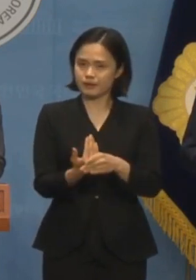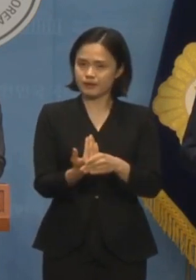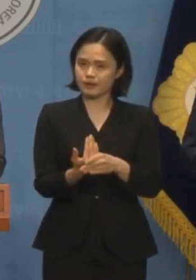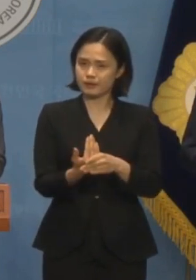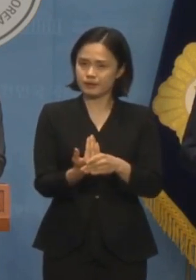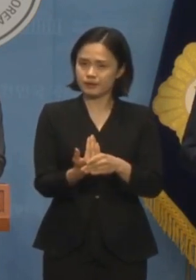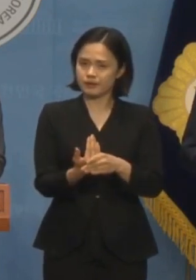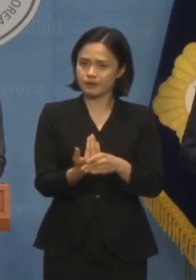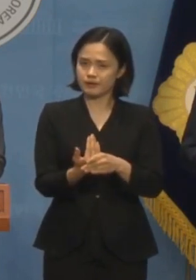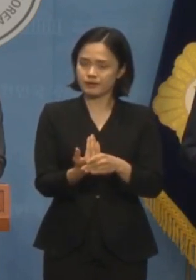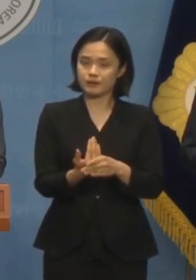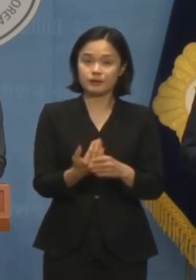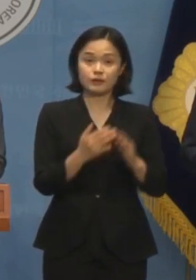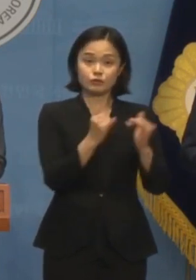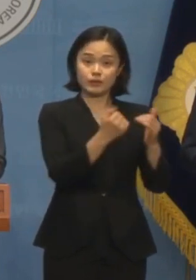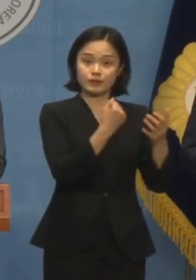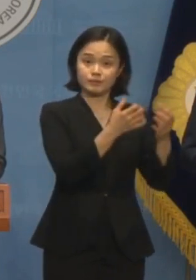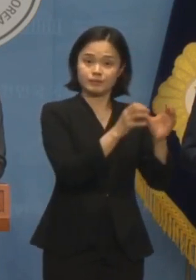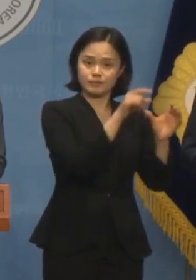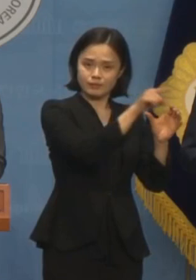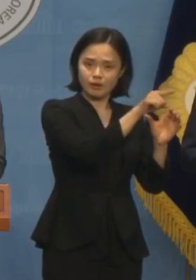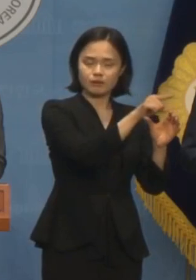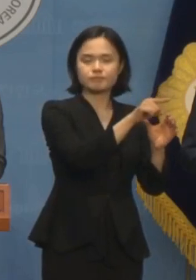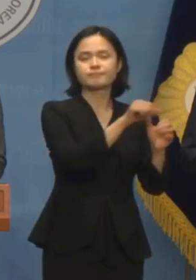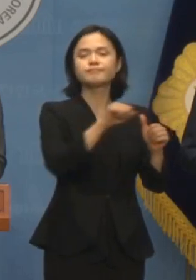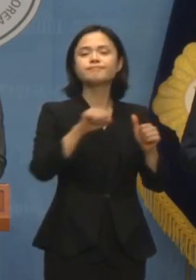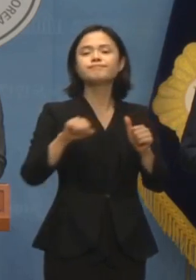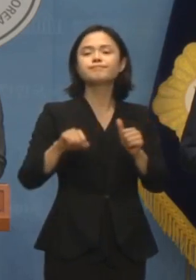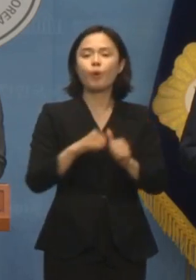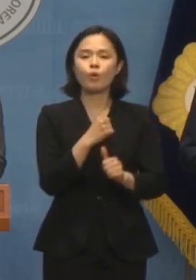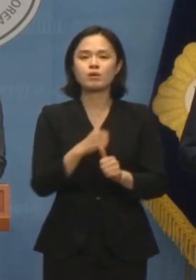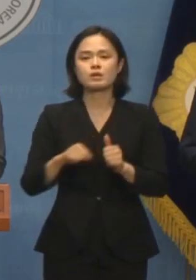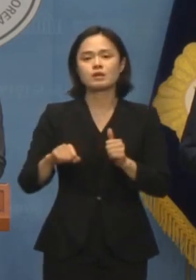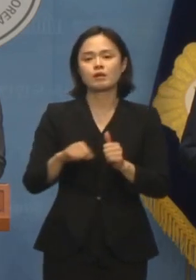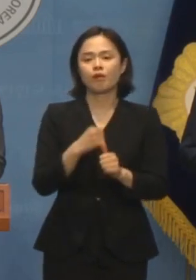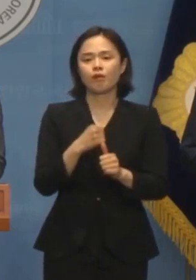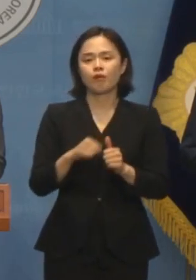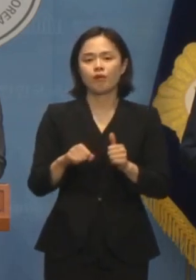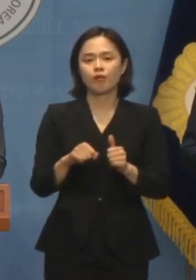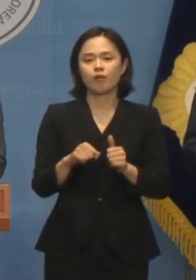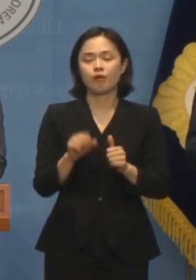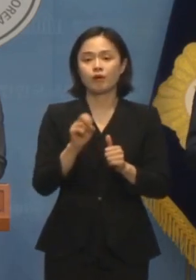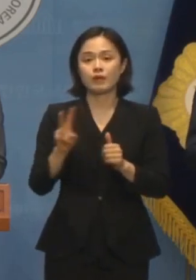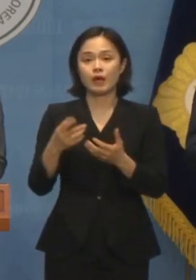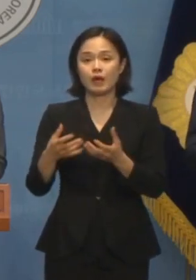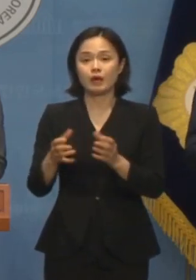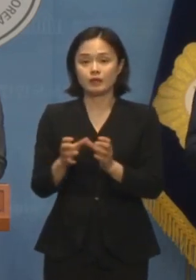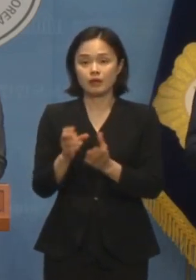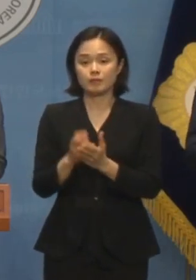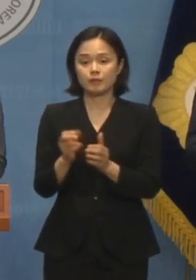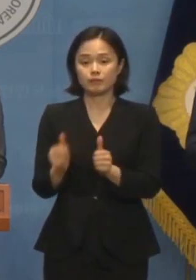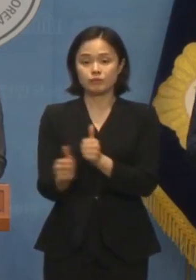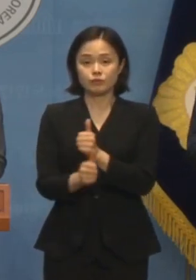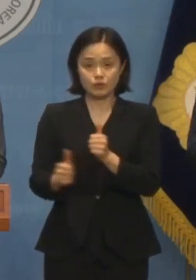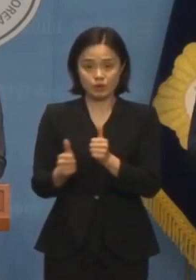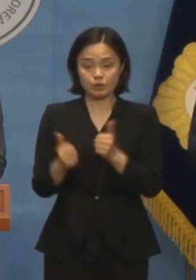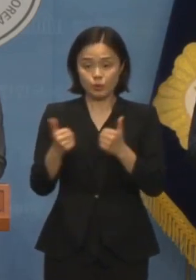말았습니다. 국민의힘이 집단폭력으로 우리 야당 법사위원들의 회의장